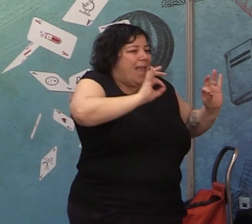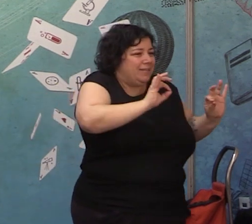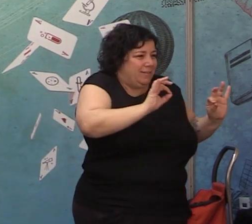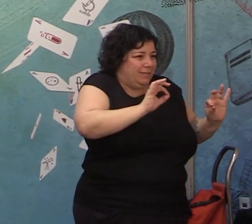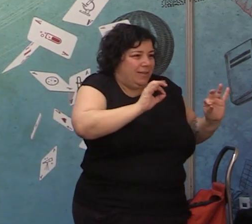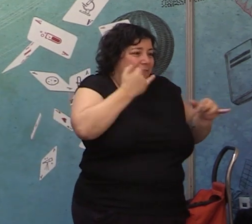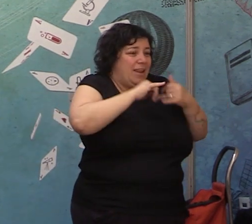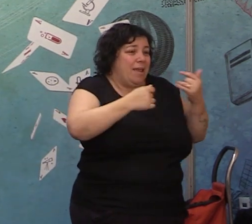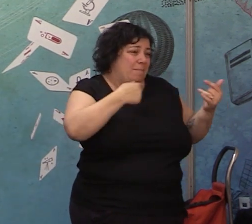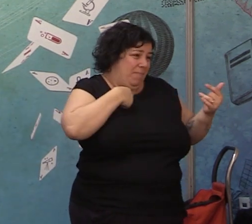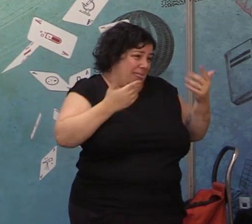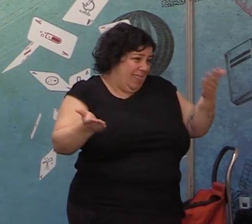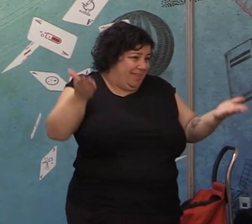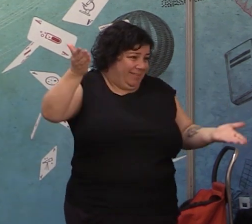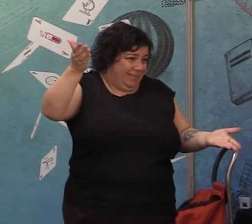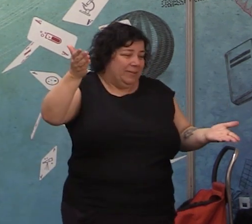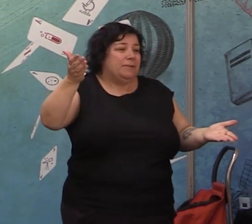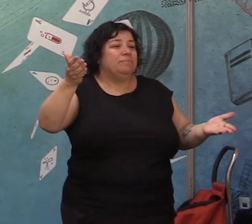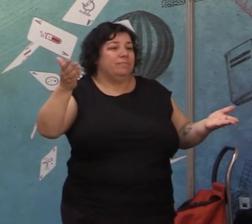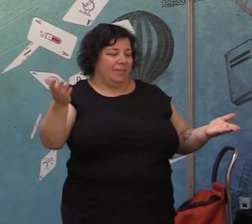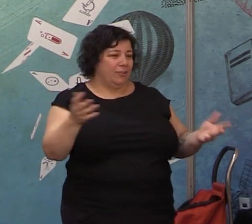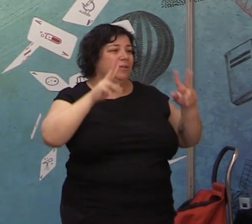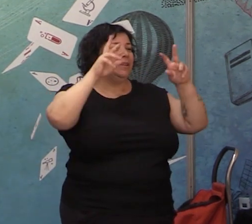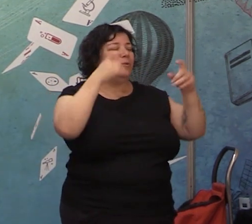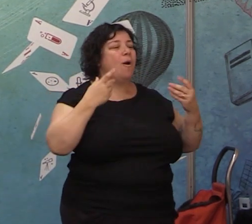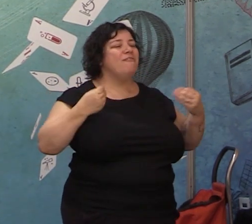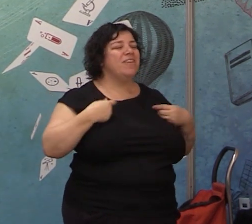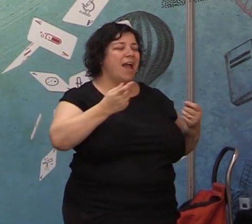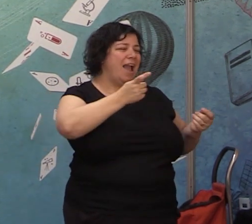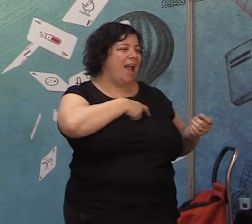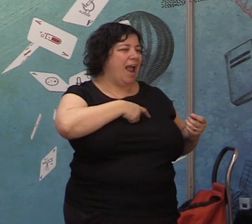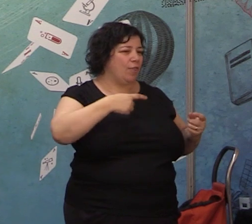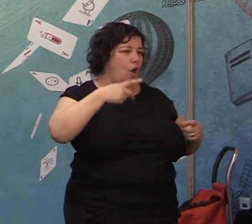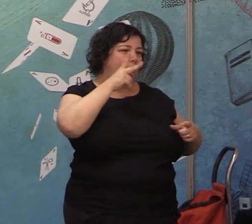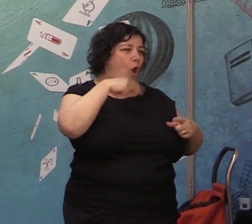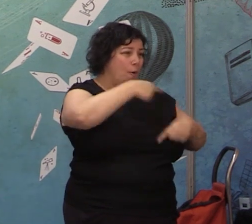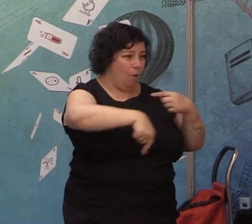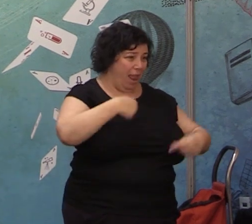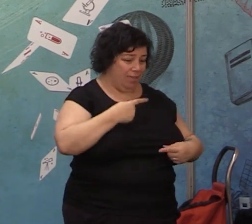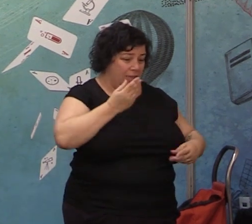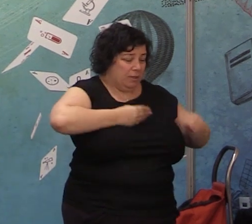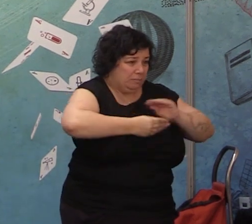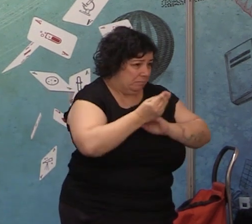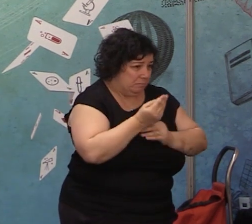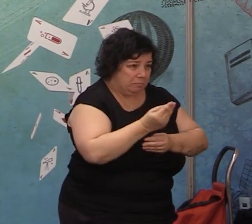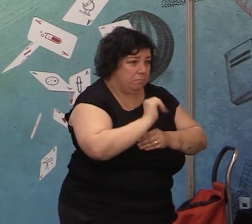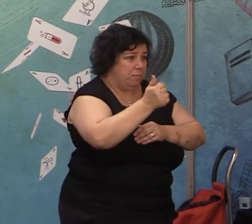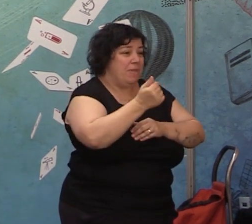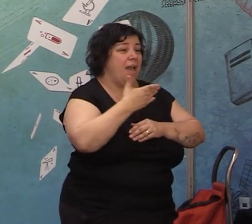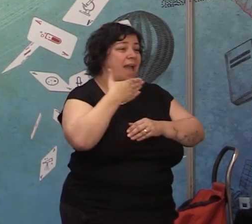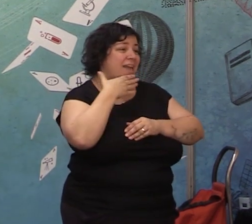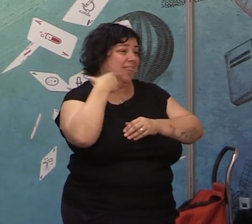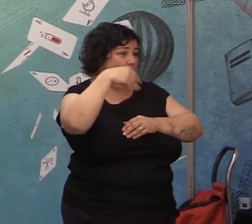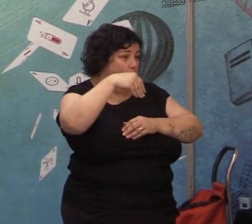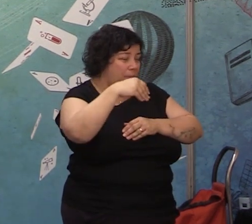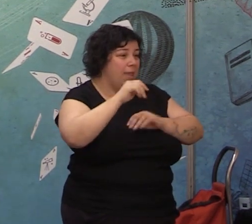obviamente. Esto es nuestra vida cardiohormonal. Como veis, pues desde que somos chiquititas empieza la pubertad,